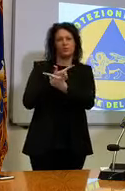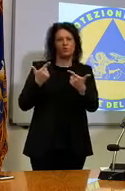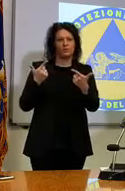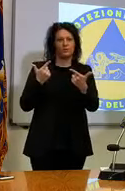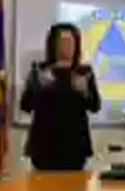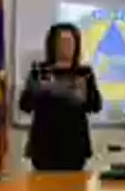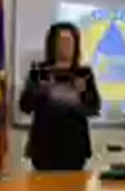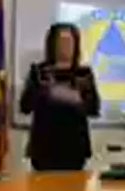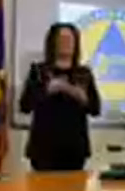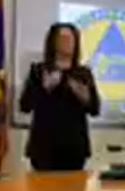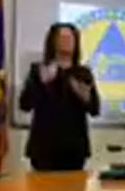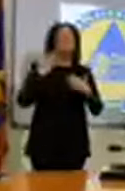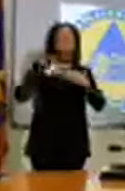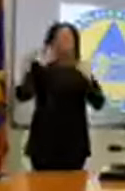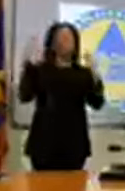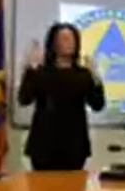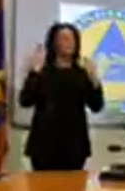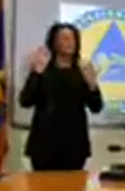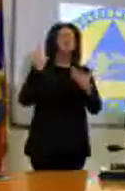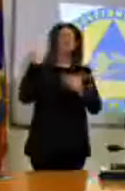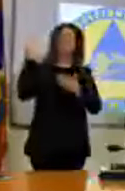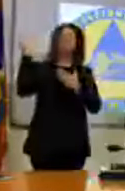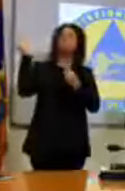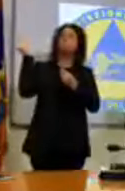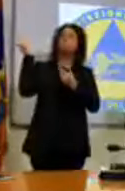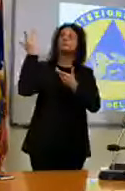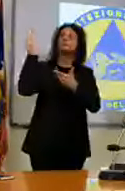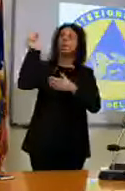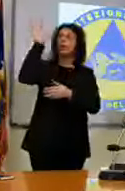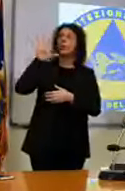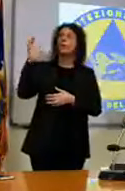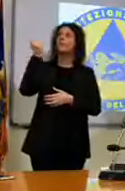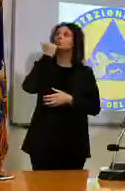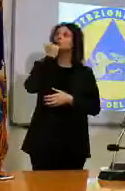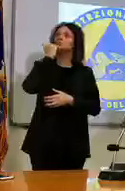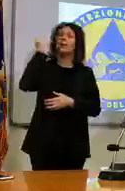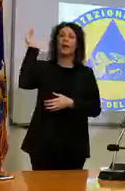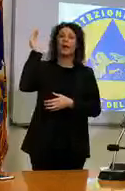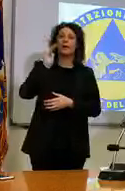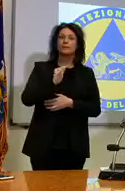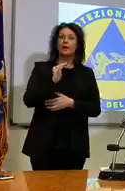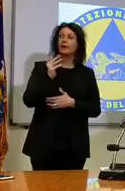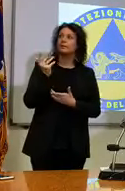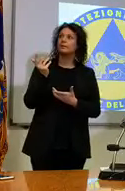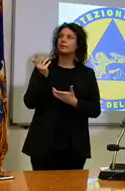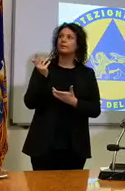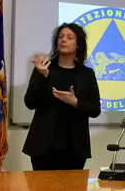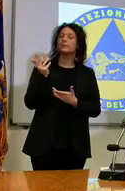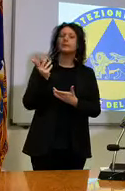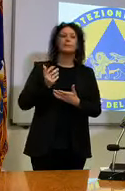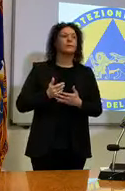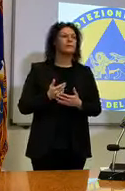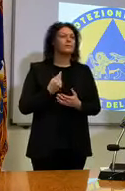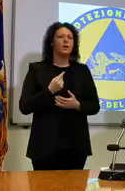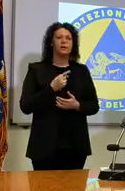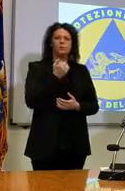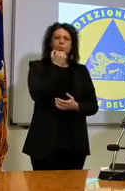arrivate le scuse questa mattina e all'Italia dicendo siamo con voi. Cosa stai facendo le scuse? Le scuse